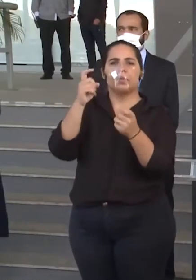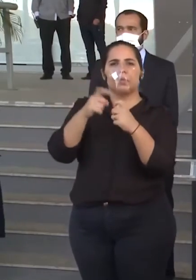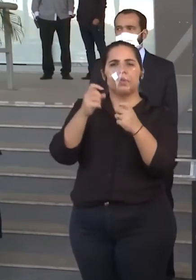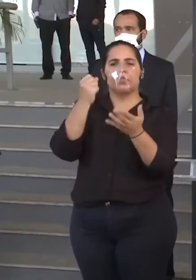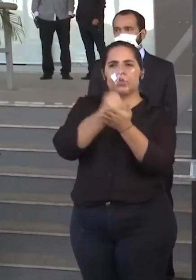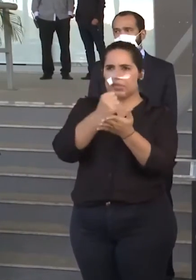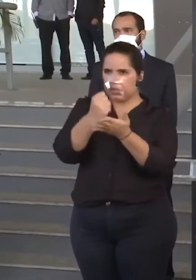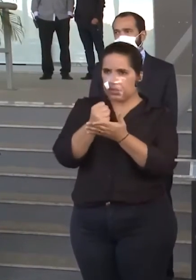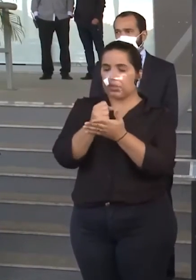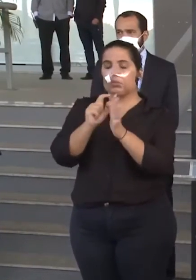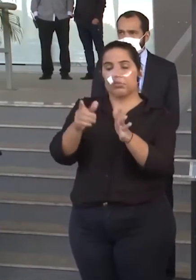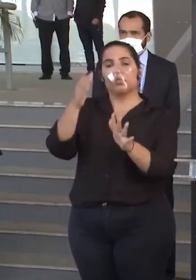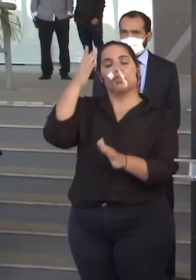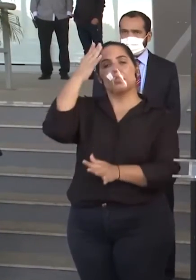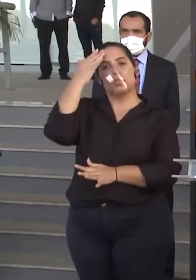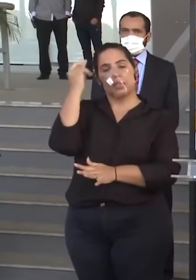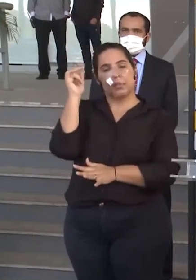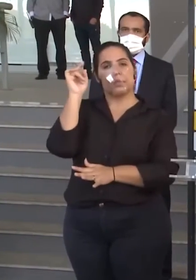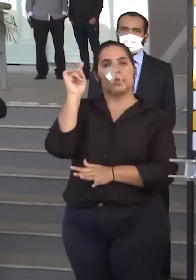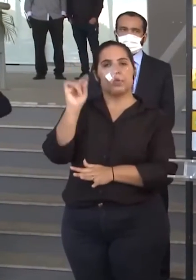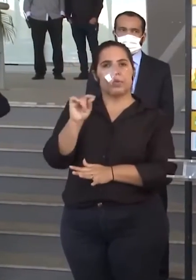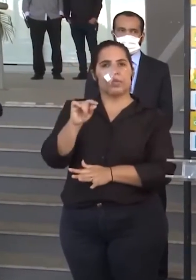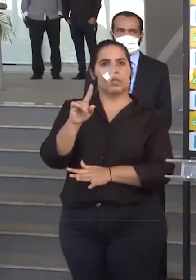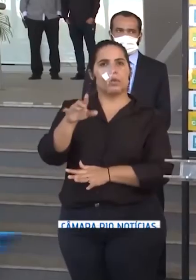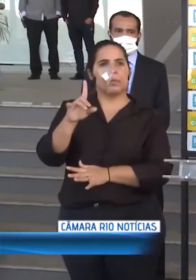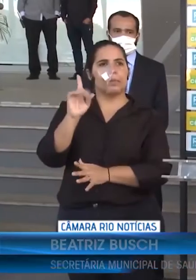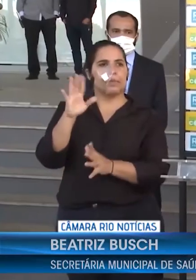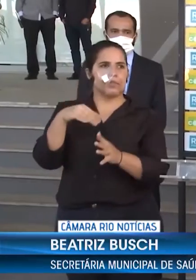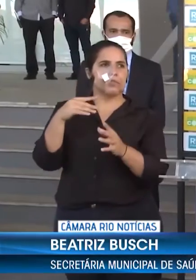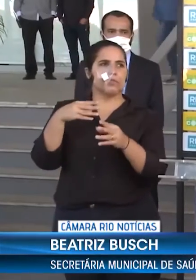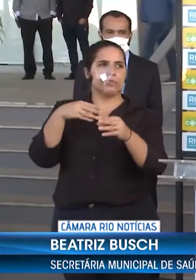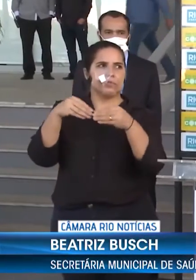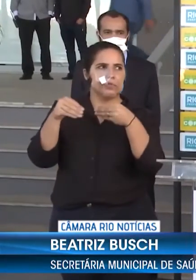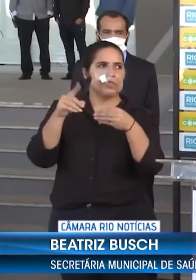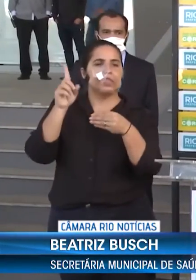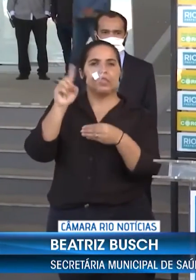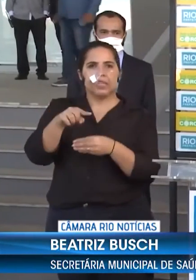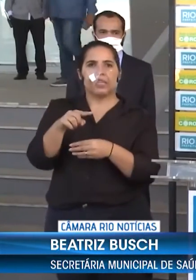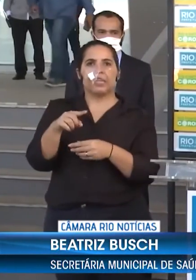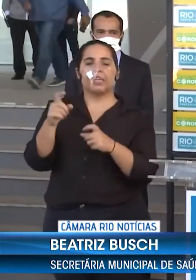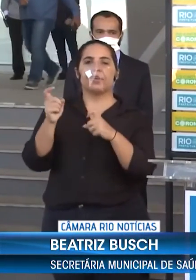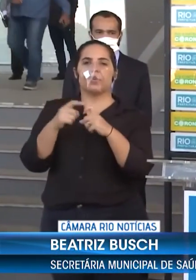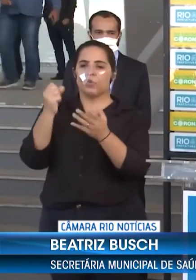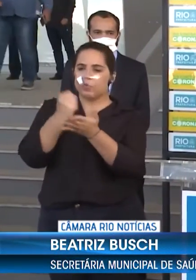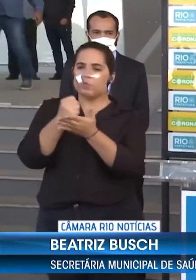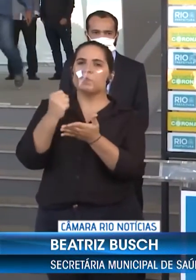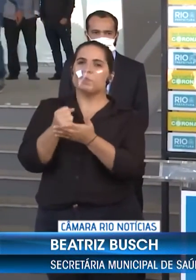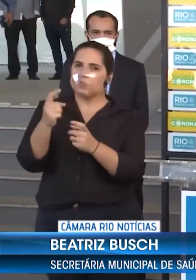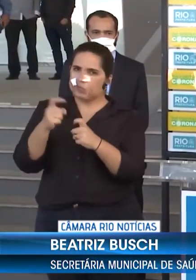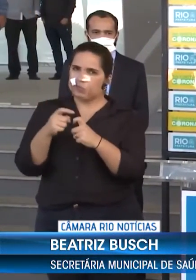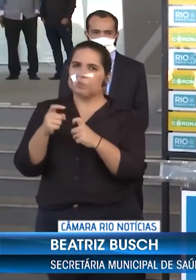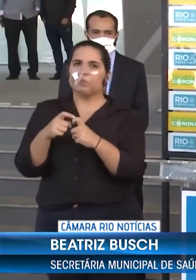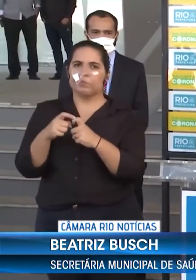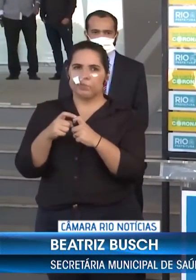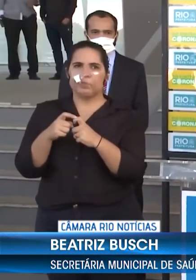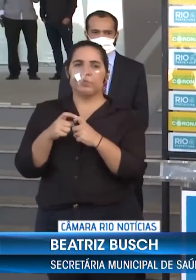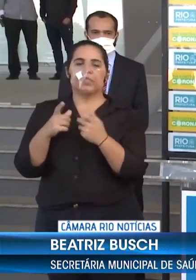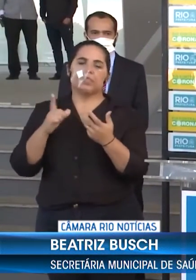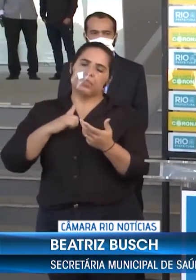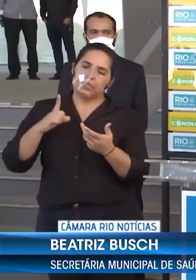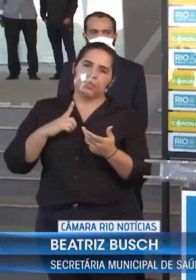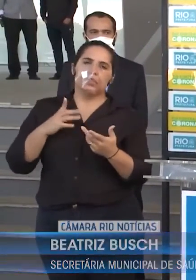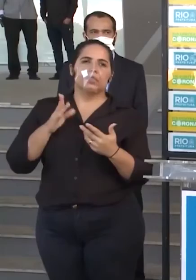o maior desafio da atual gestão. A questão mais frágil disso é a contratação do médico. Eu tenho, em todas as